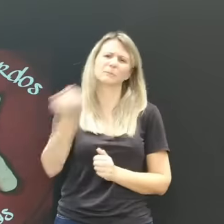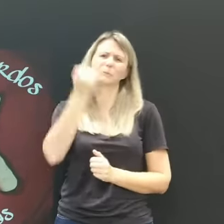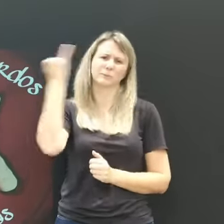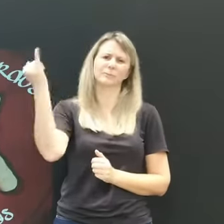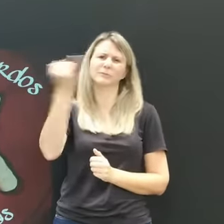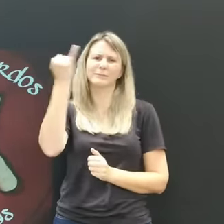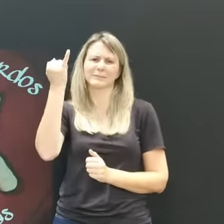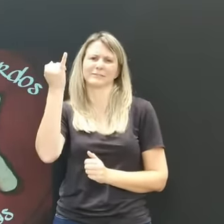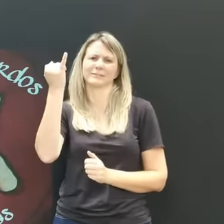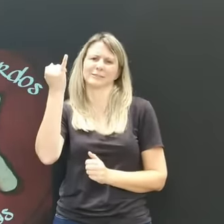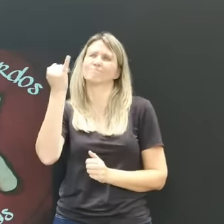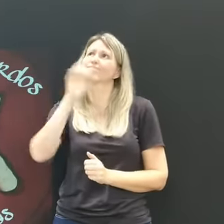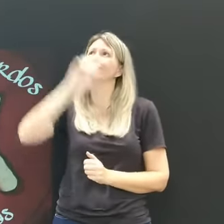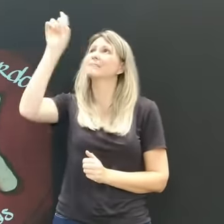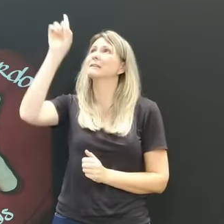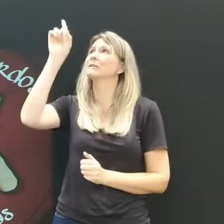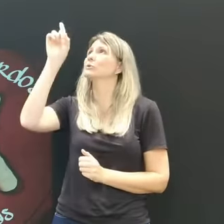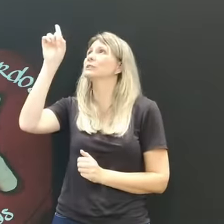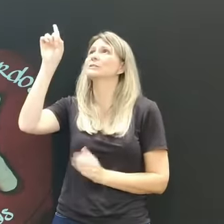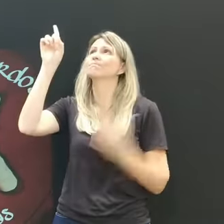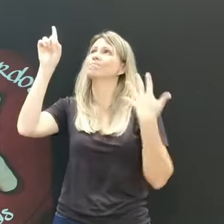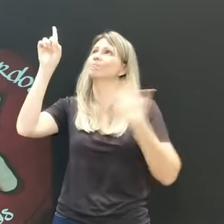de Deus, porque é muito importante.